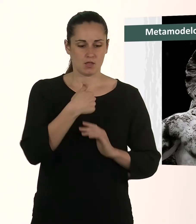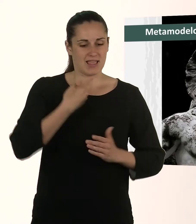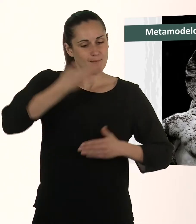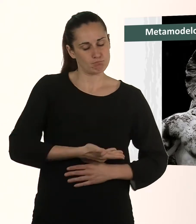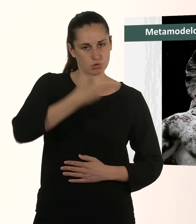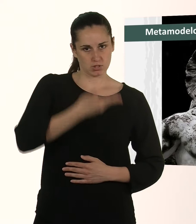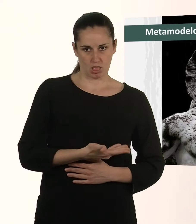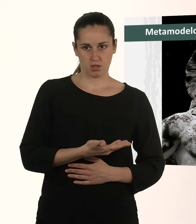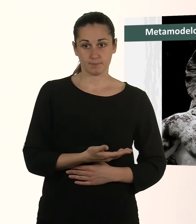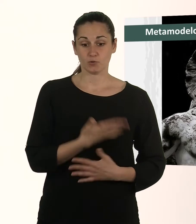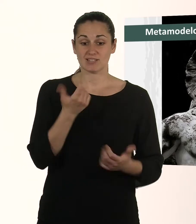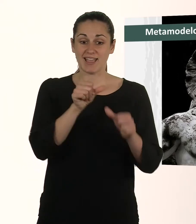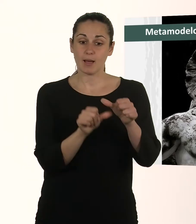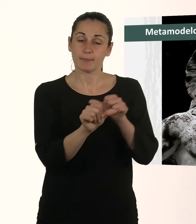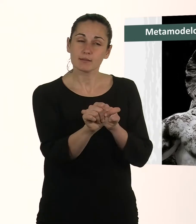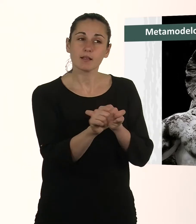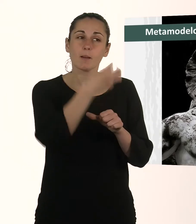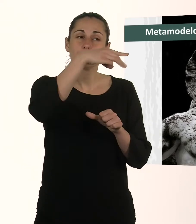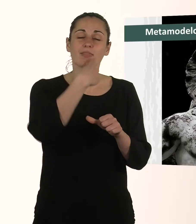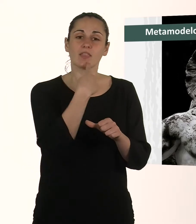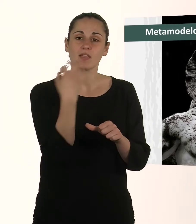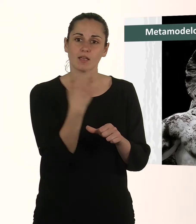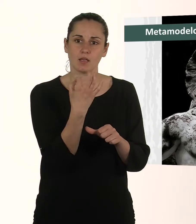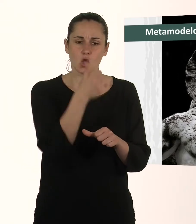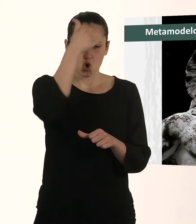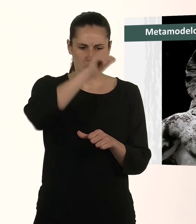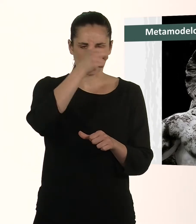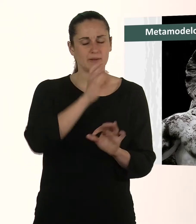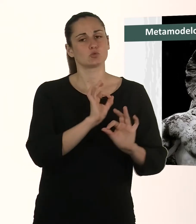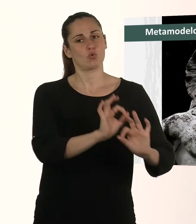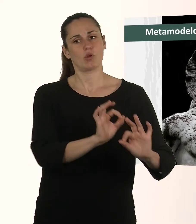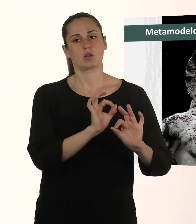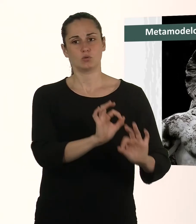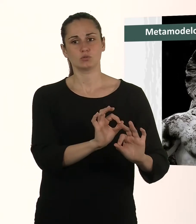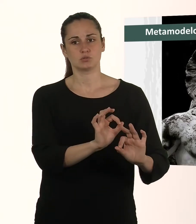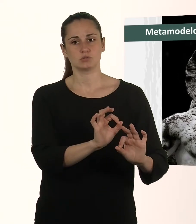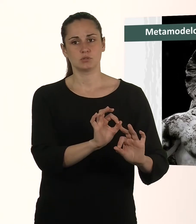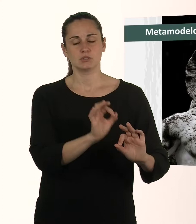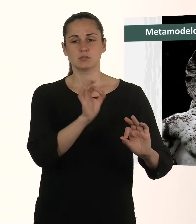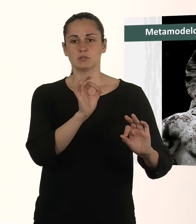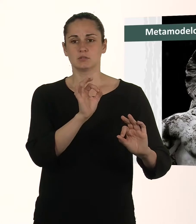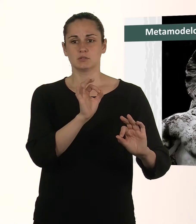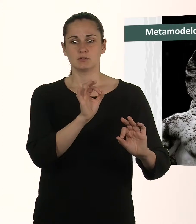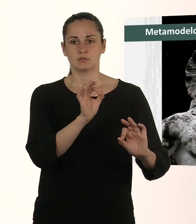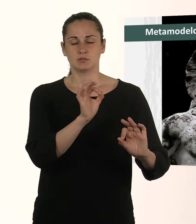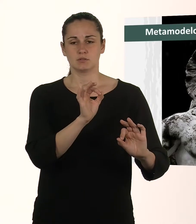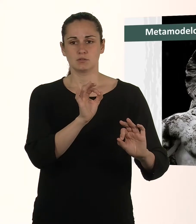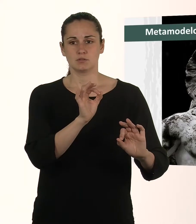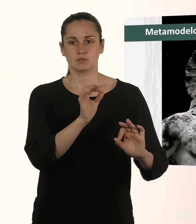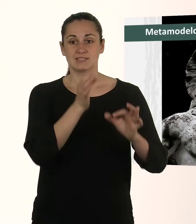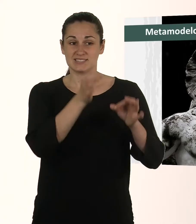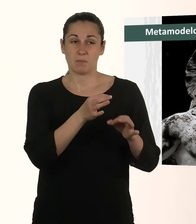plantear es que, de alguna forma, los varones concretos, los hombres concretos, están constantemente, de forma consciente, de